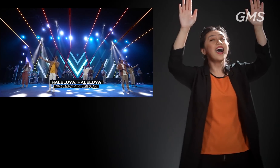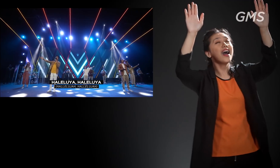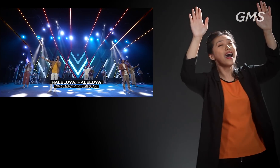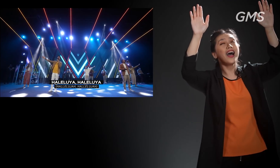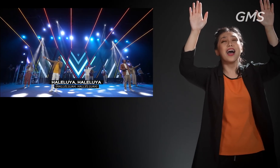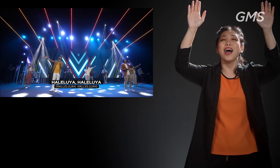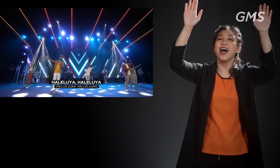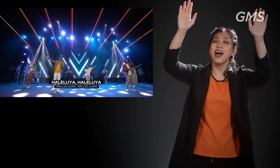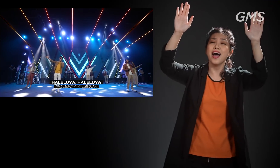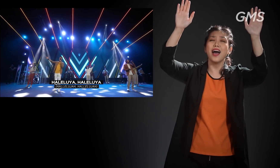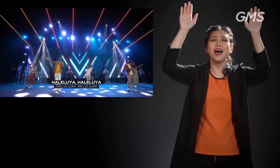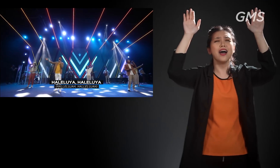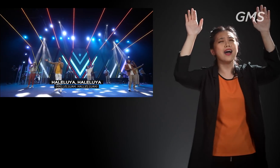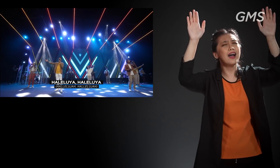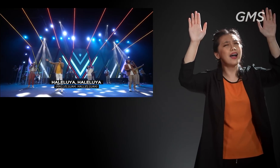Haleluya.